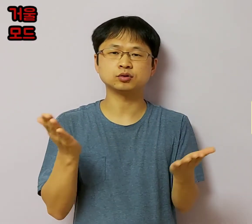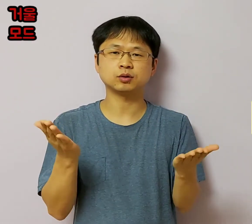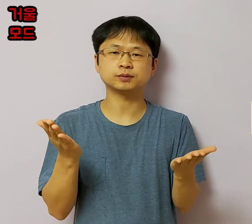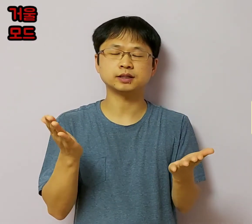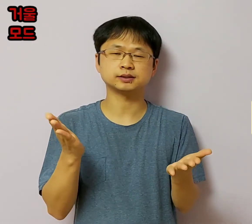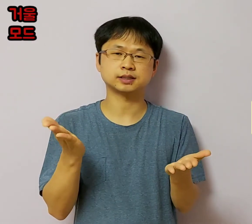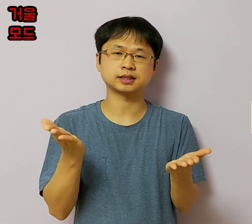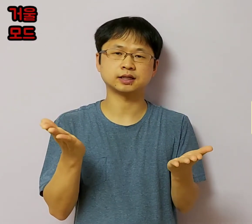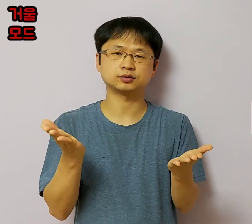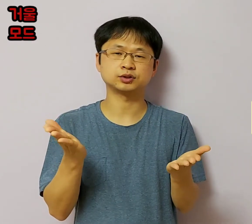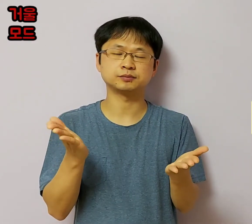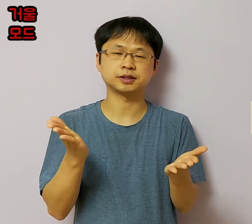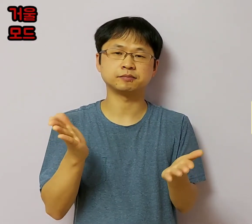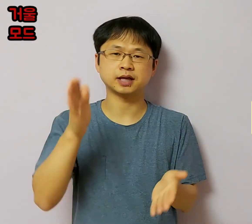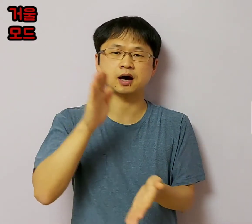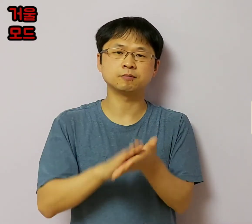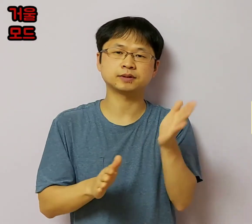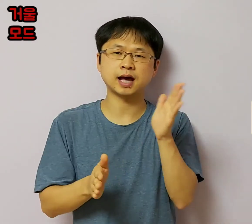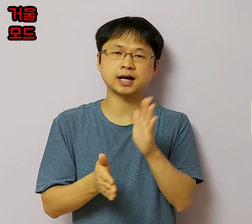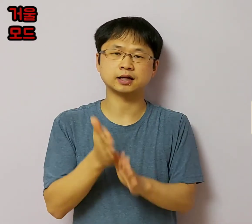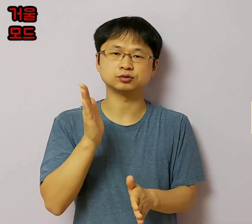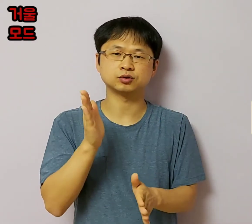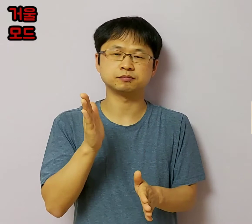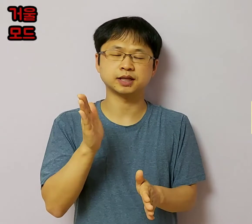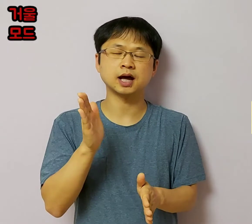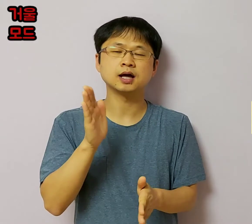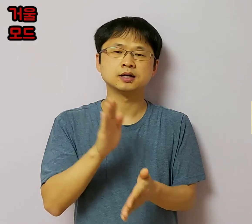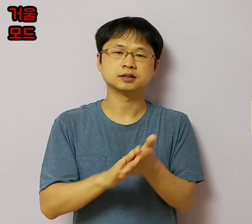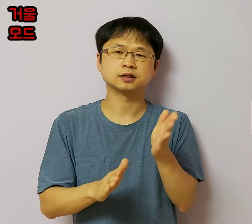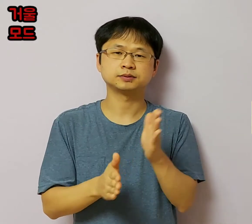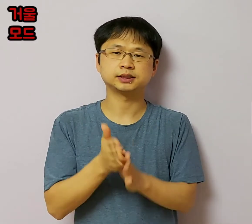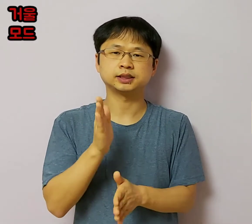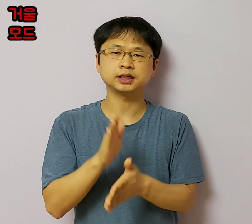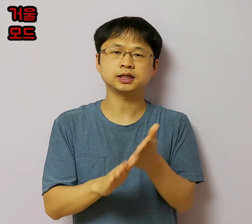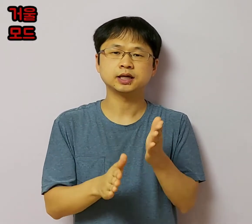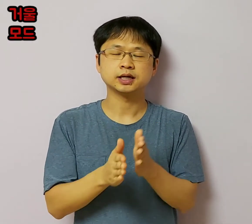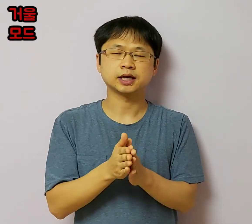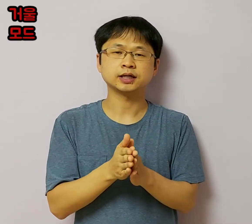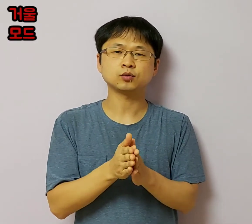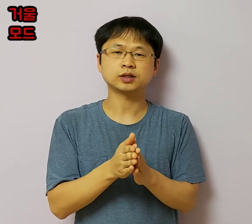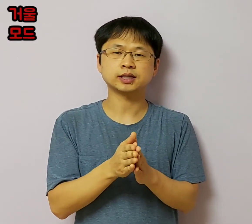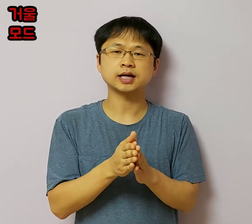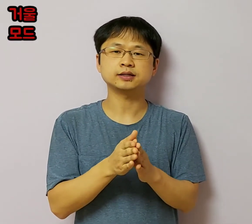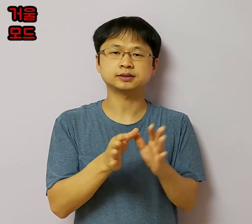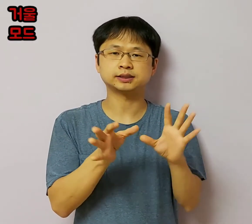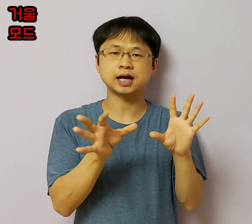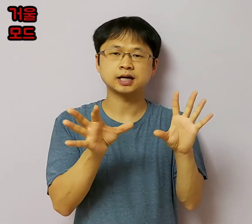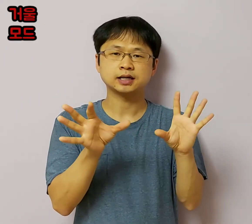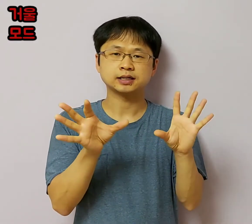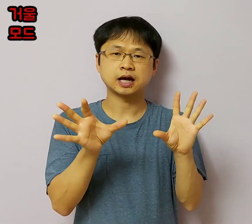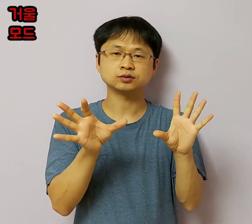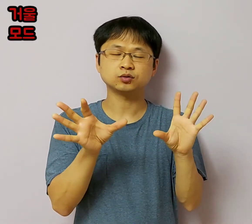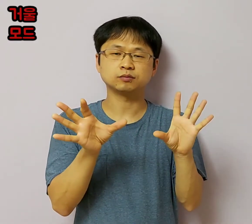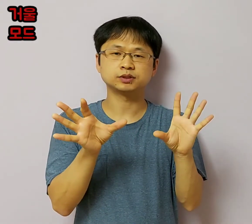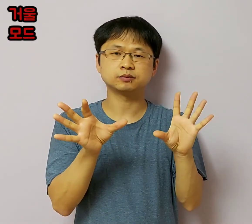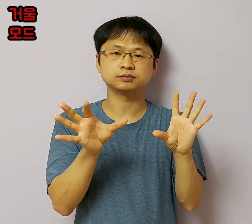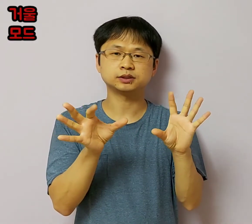아무것도 없다는 것을 나타내 주시면 됩니다. 없다라는 소입니다. 끝없이 계속되다, 이어지다. 양손